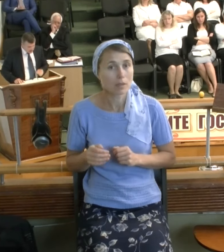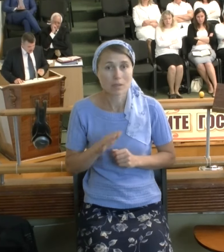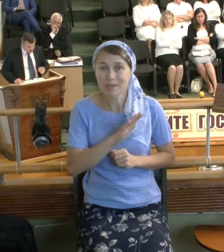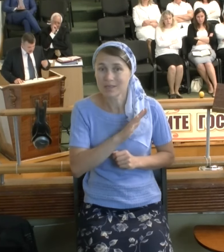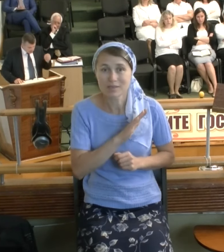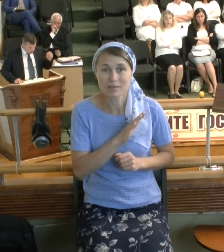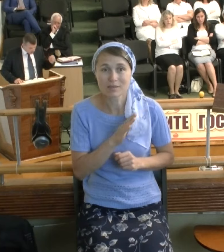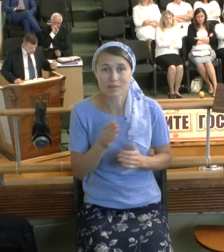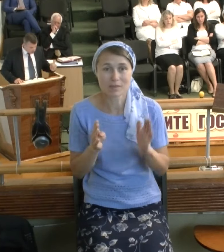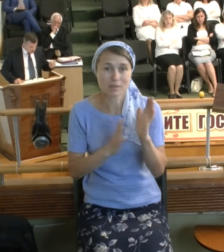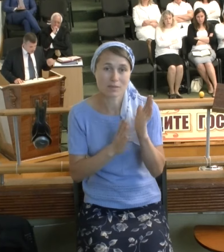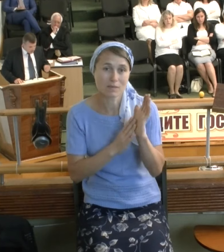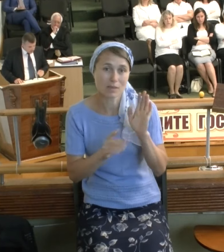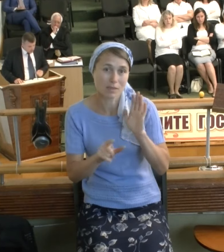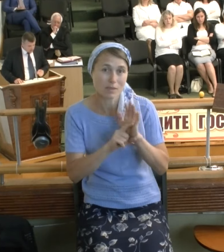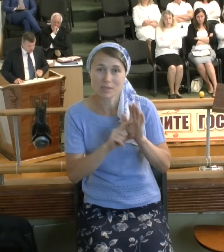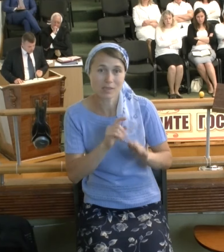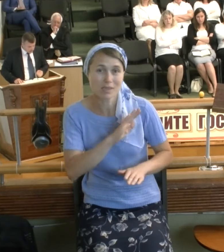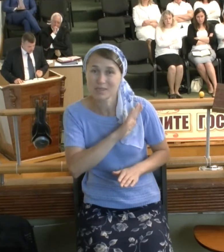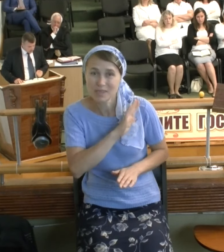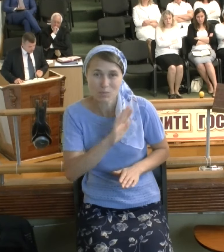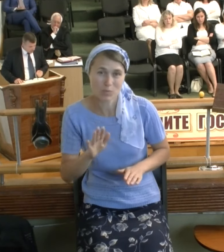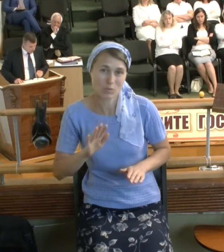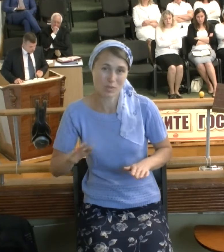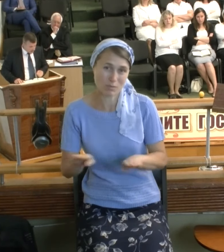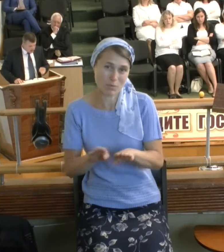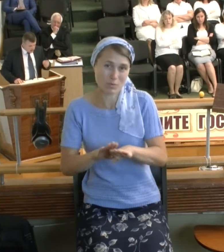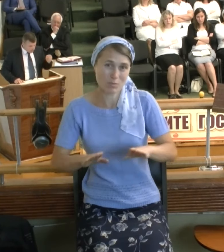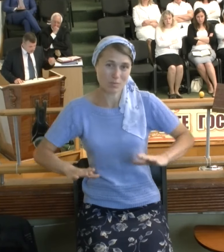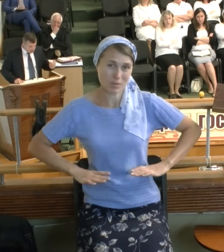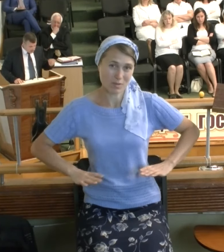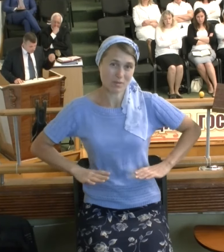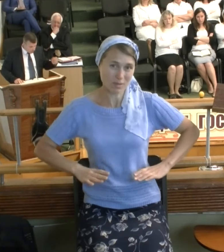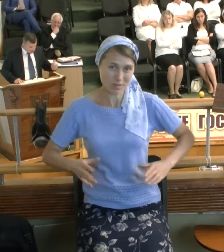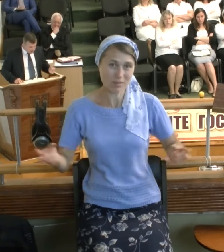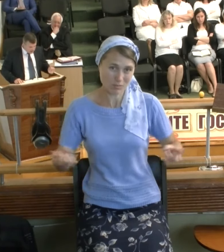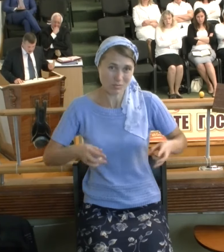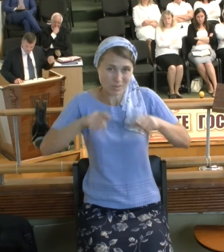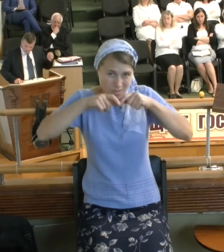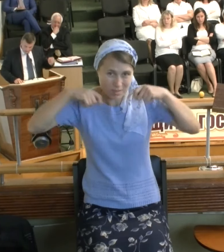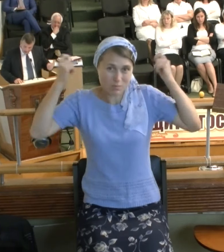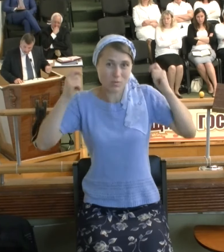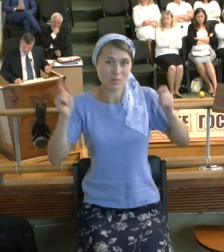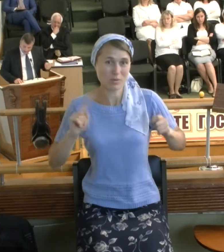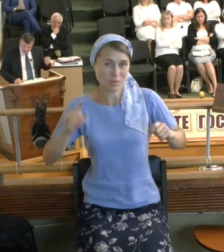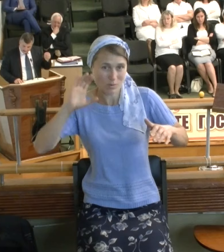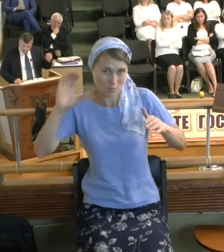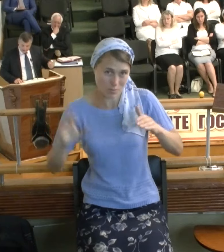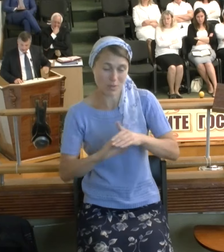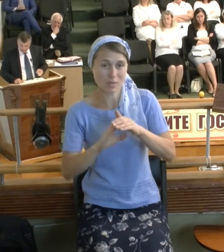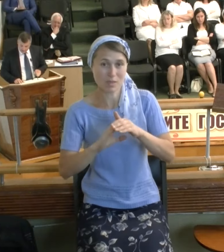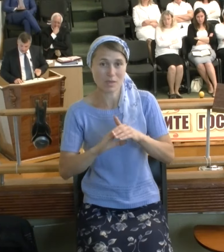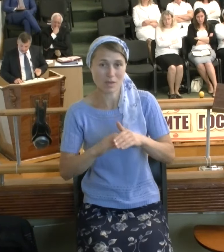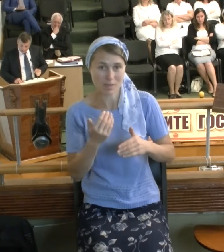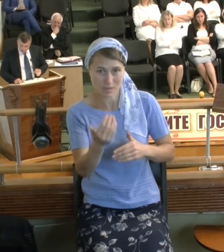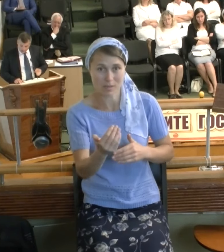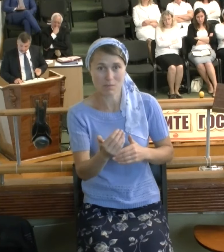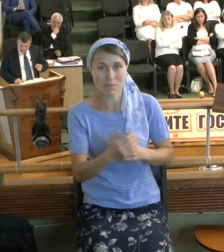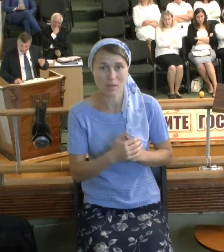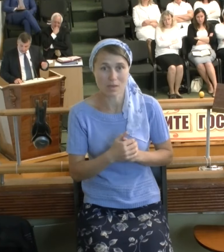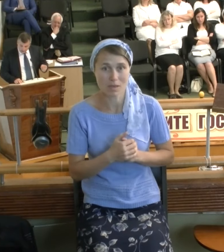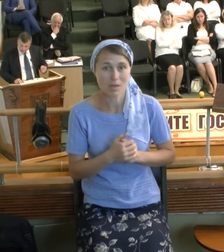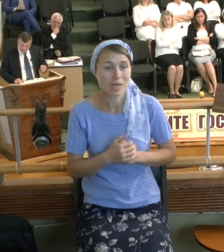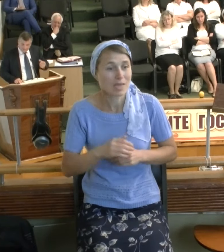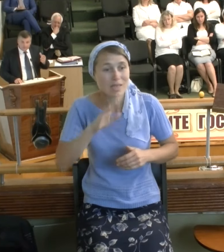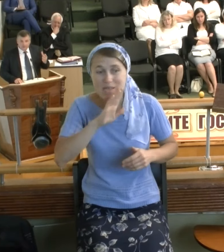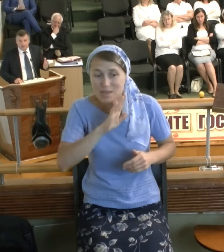лошак несмысленный, которых челюсти нужно обуздывать уздою и удилами, чтобы они покорялись тебе». То